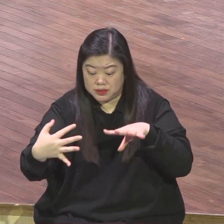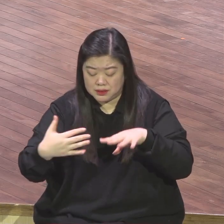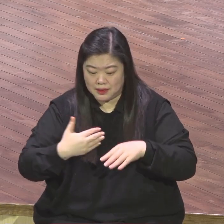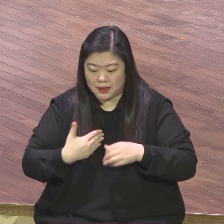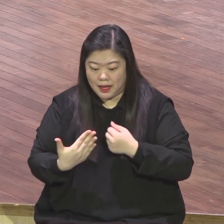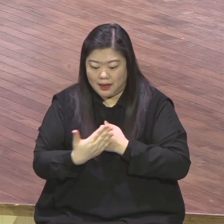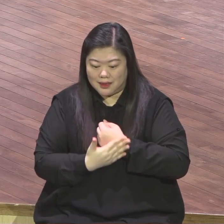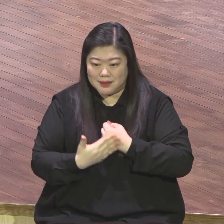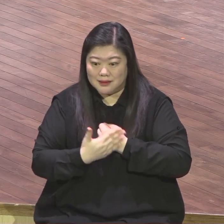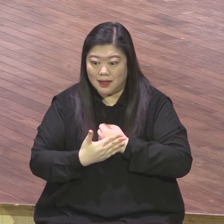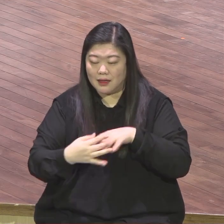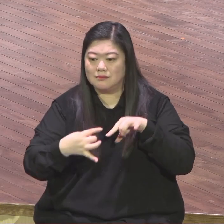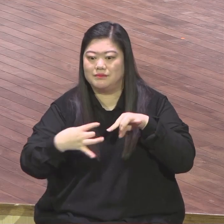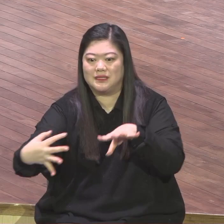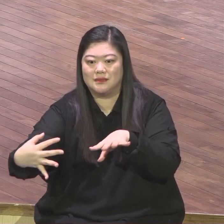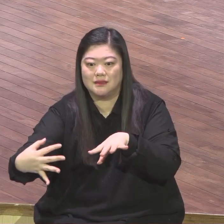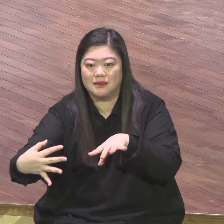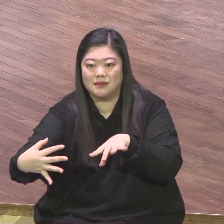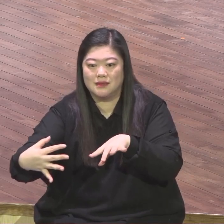전도율,